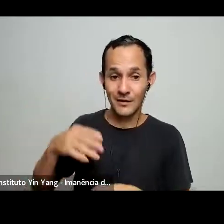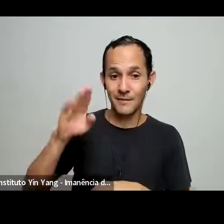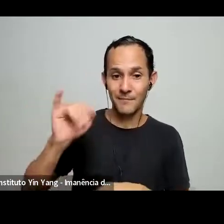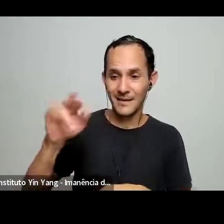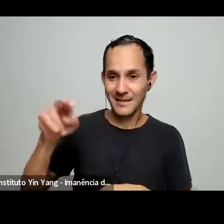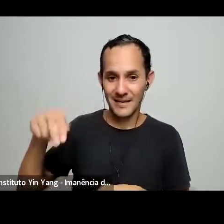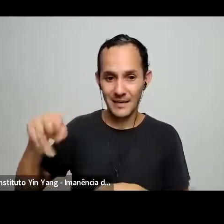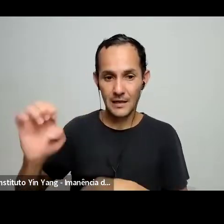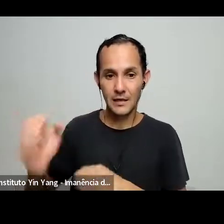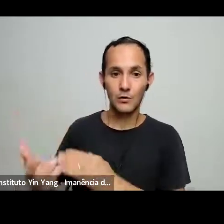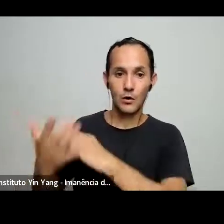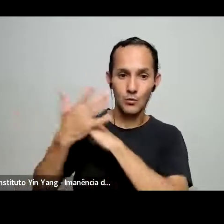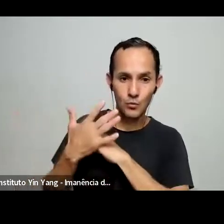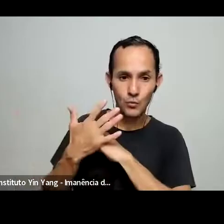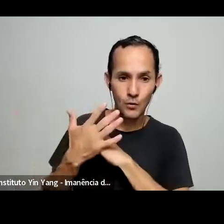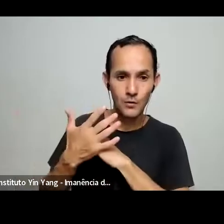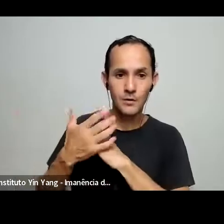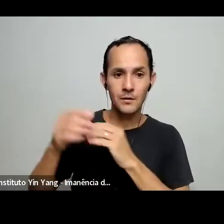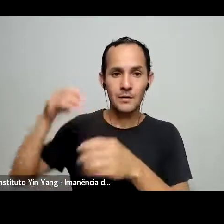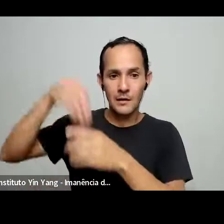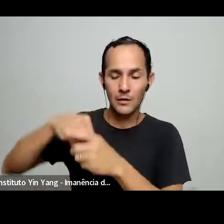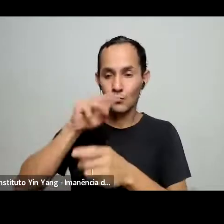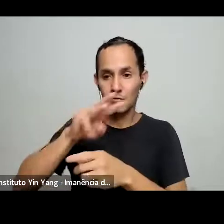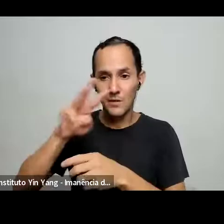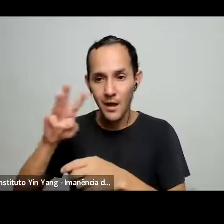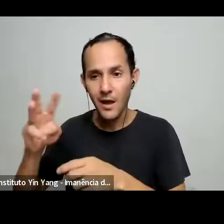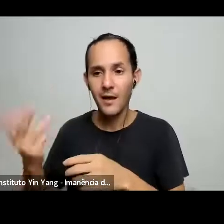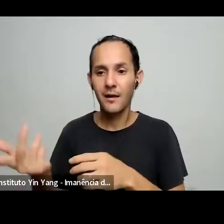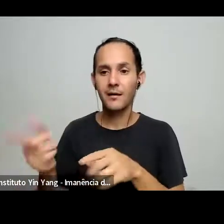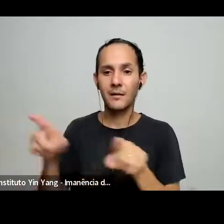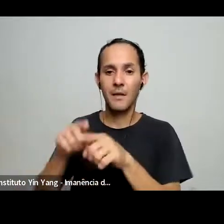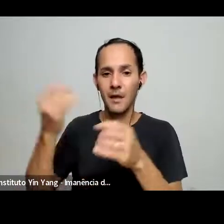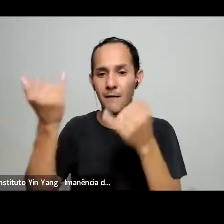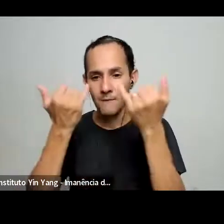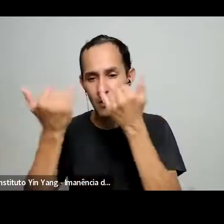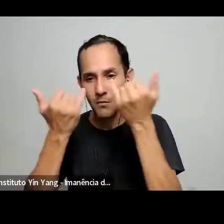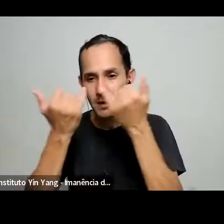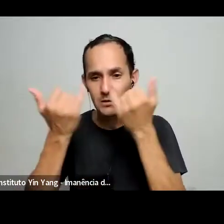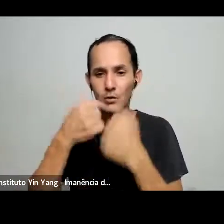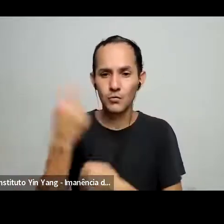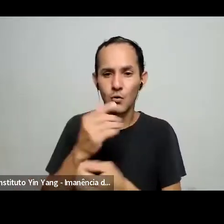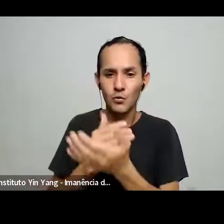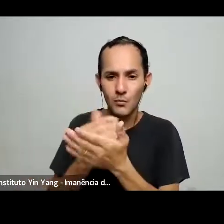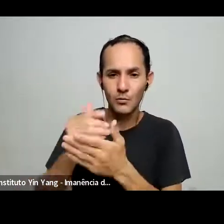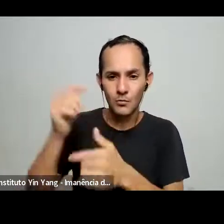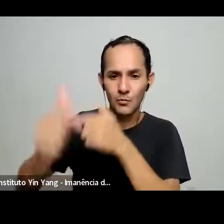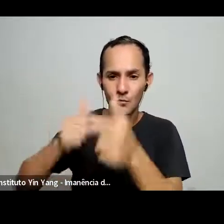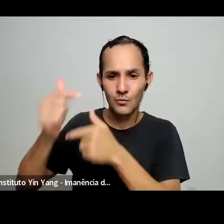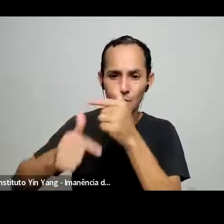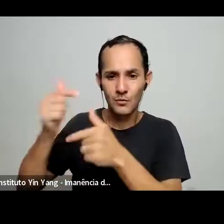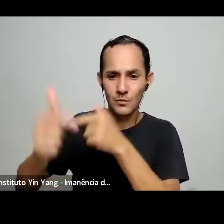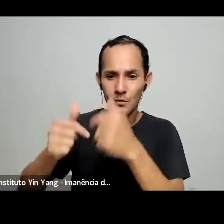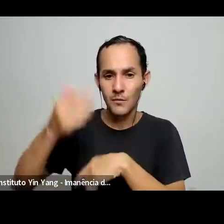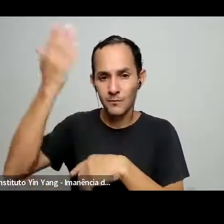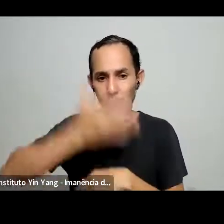início, com o nosso site, com várias informações. A gente começou esse trabalho com os mapas de evidência